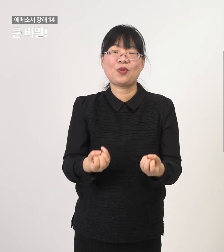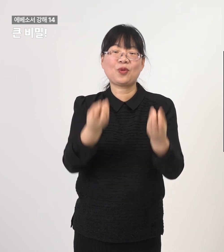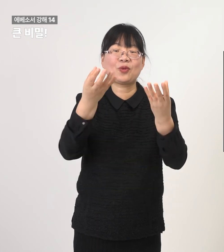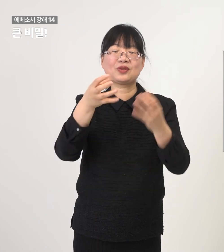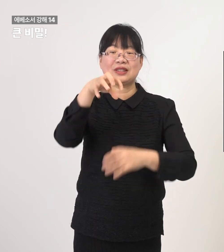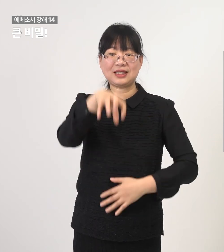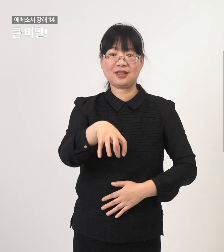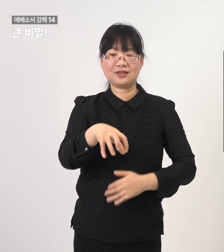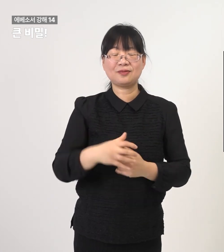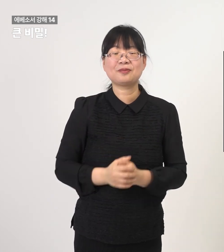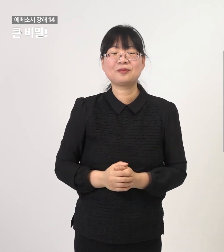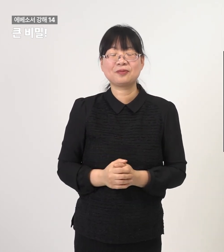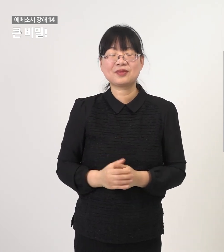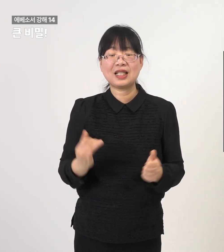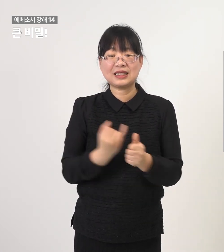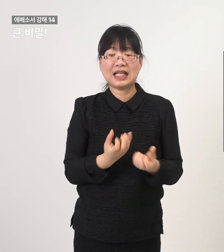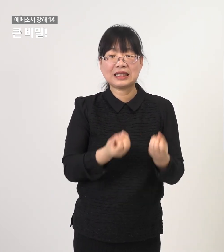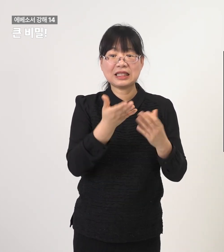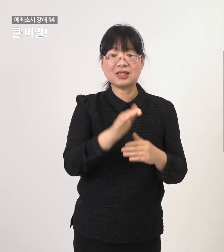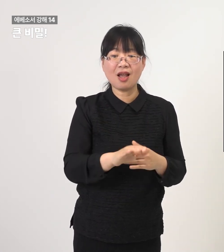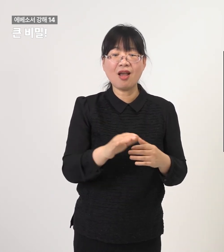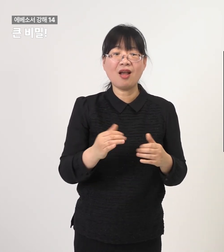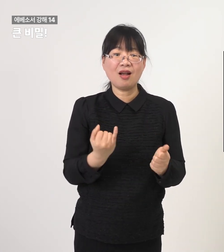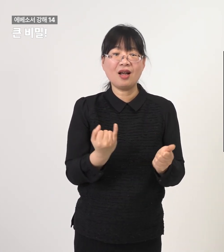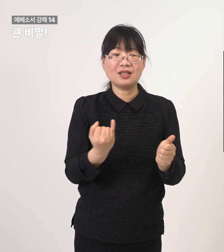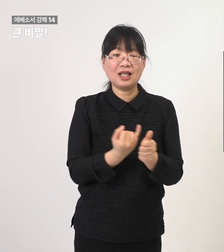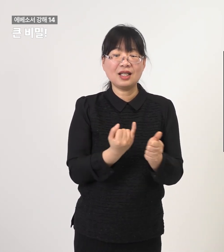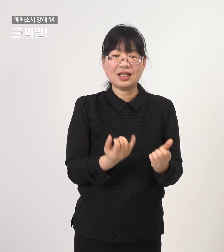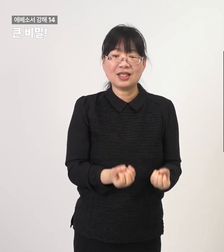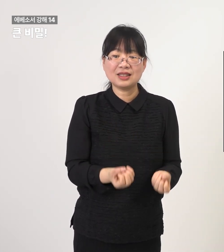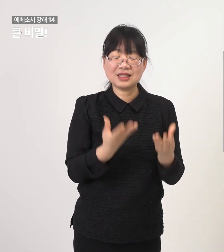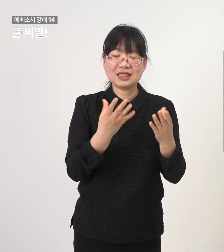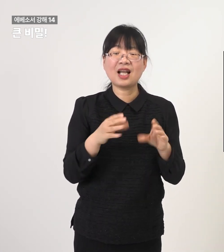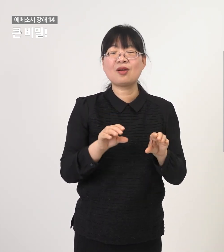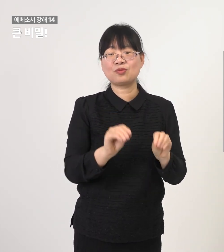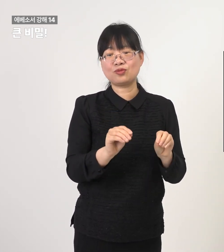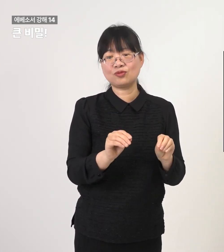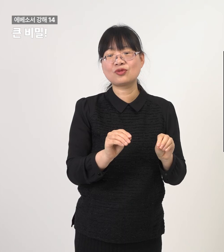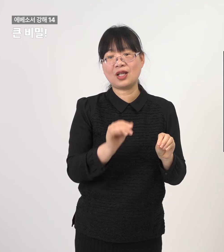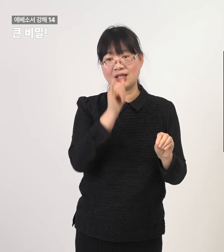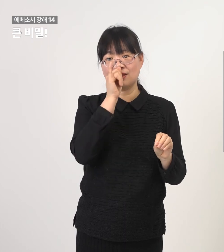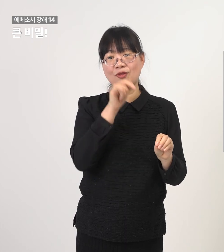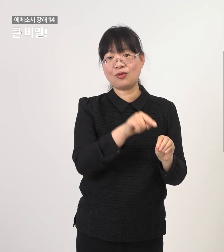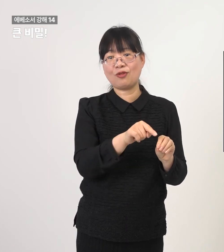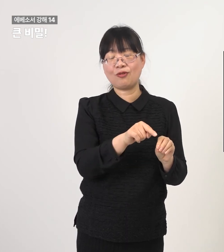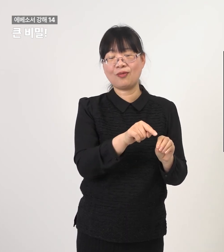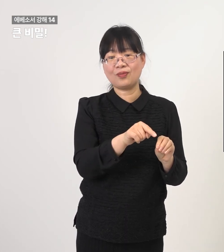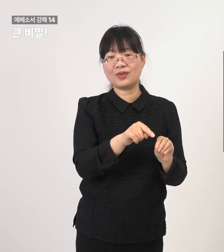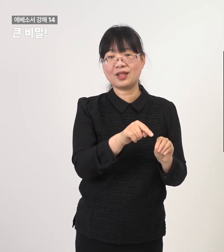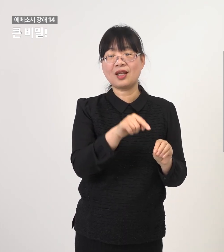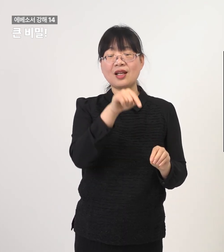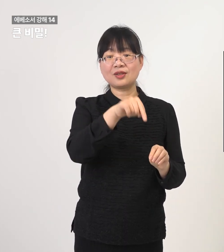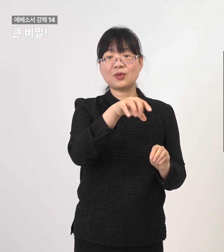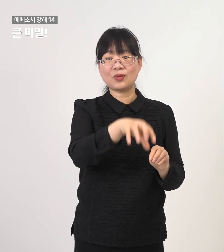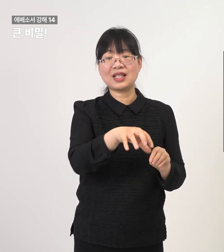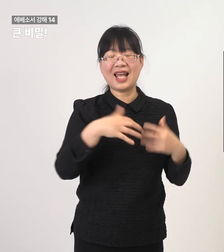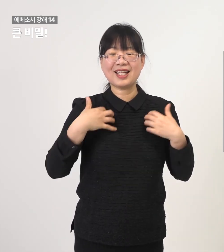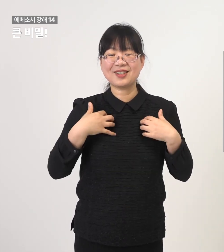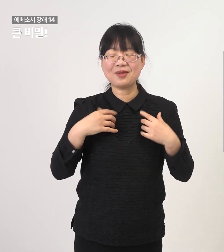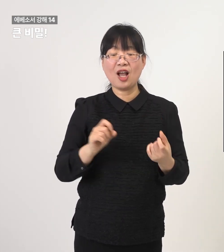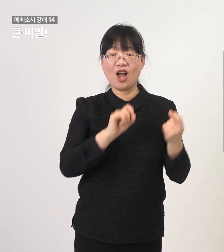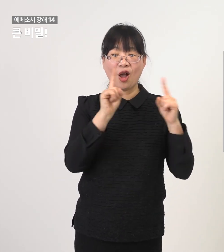결혼잔치였어요. 잔치인데 잔치가 끊어진 현장이었어요. 예? 그래서 거기에